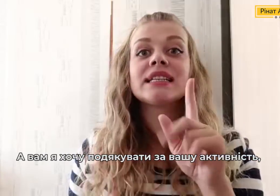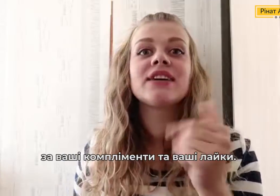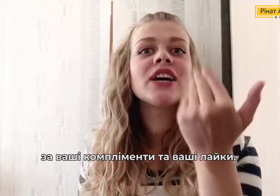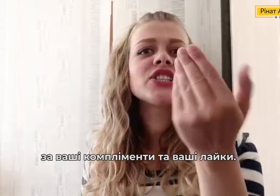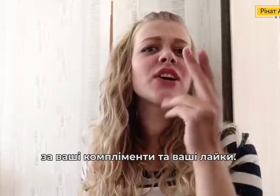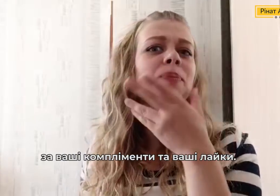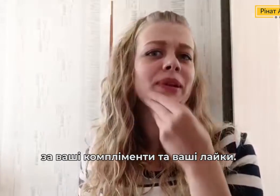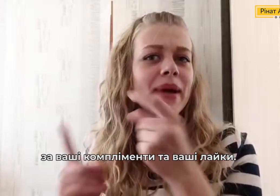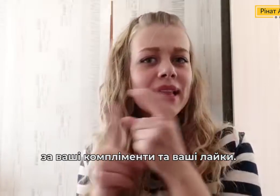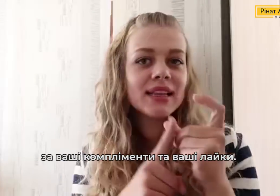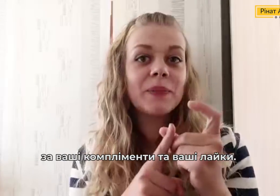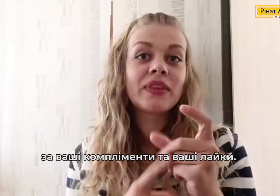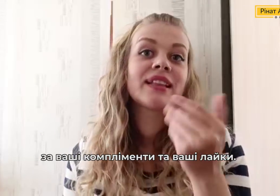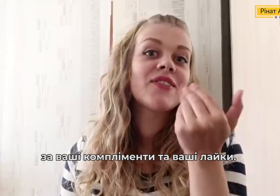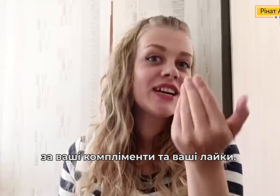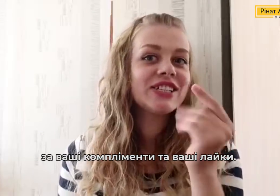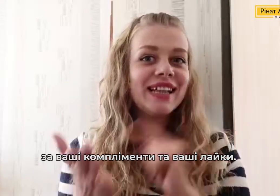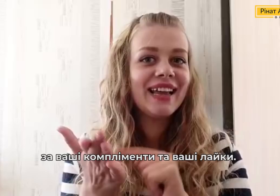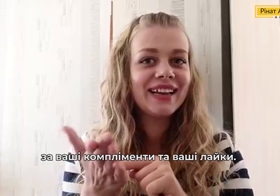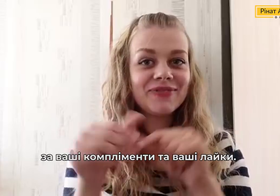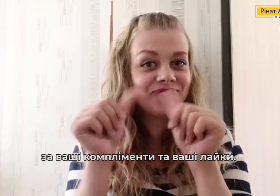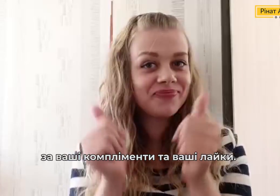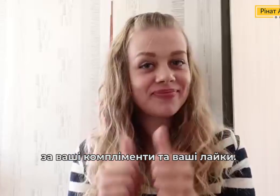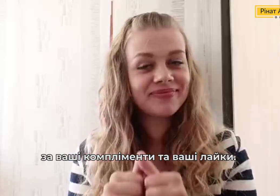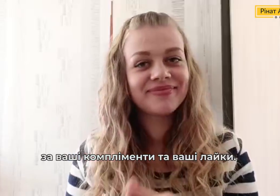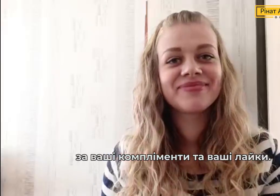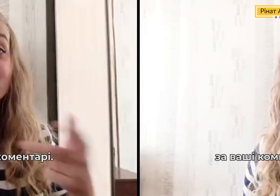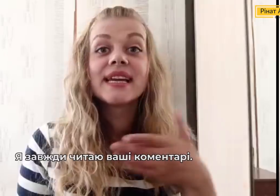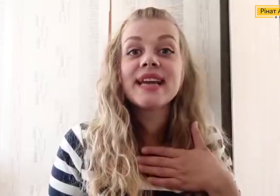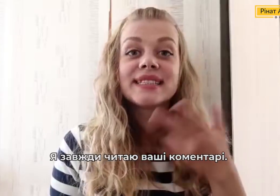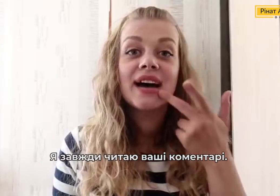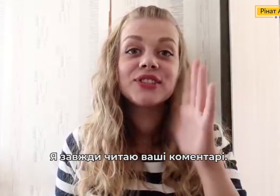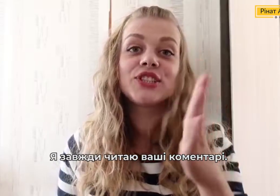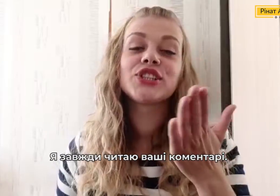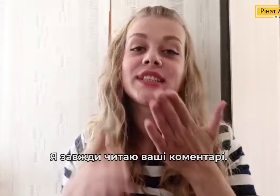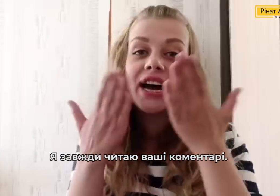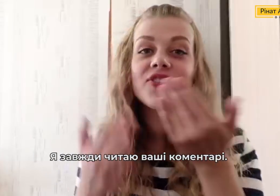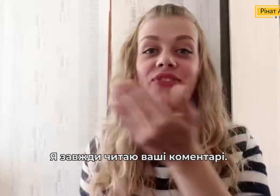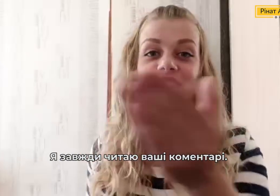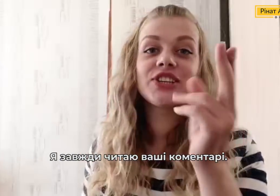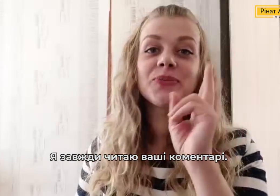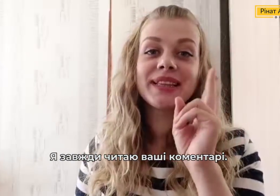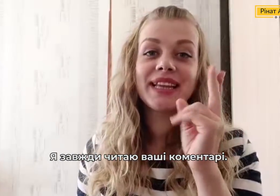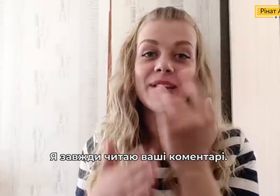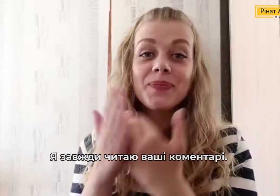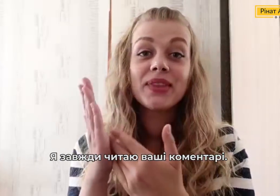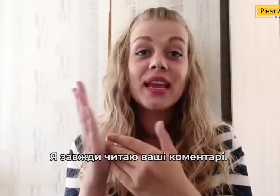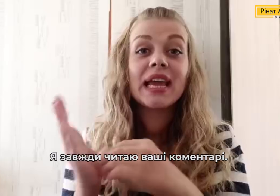за ваші компліменти та ваші лайки. Я завжди читаю ваші коментарі. І